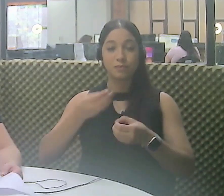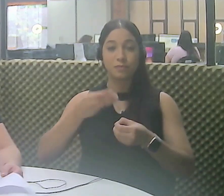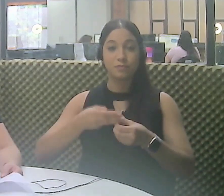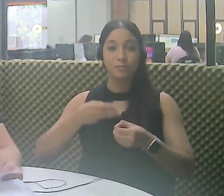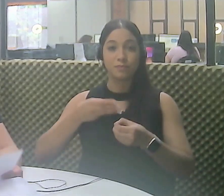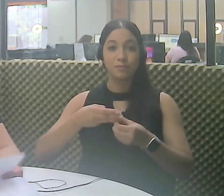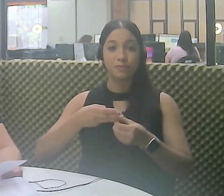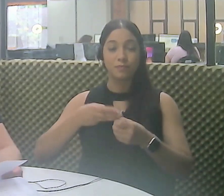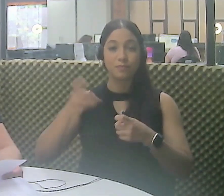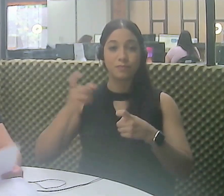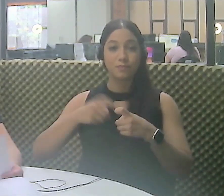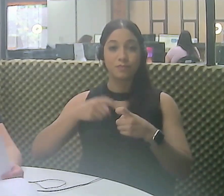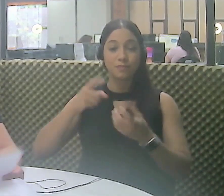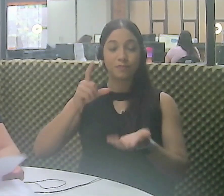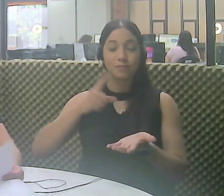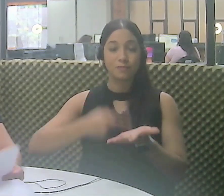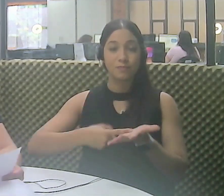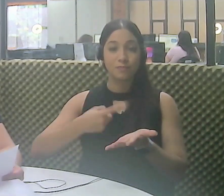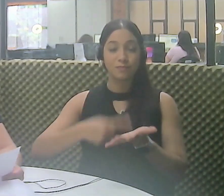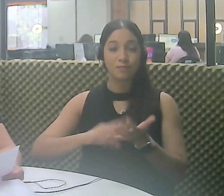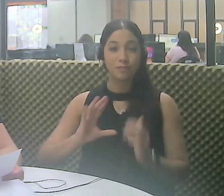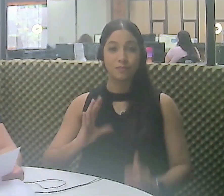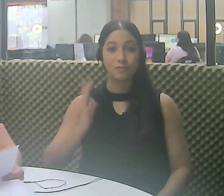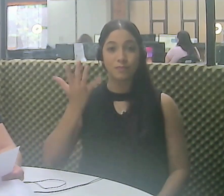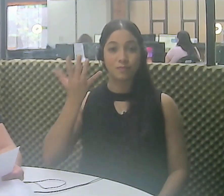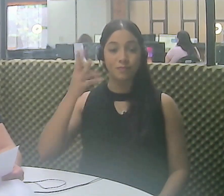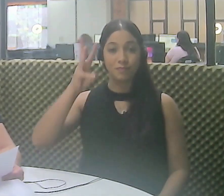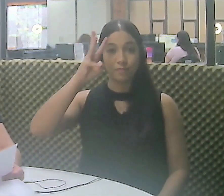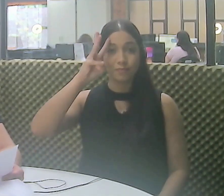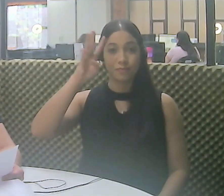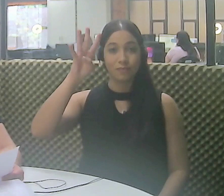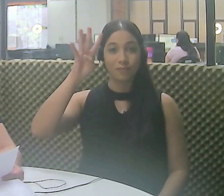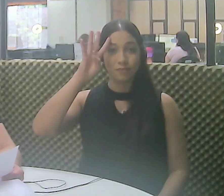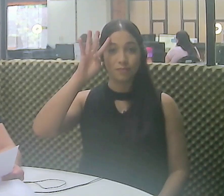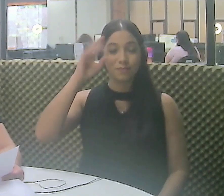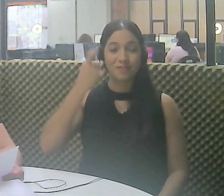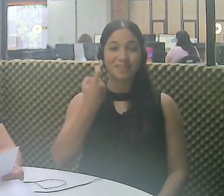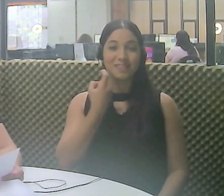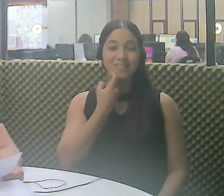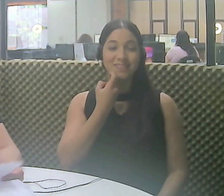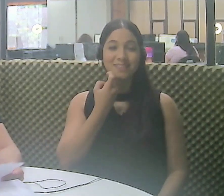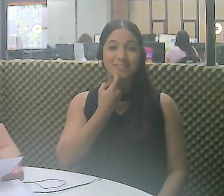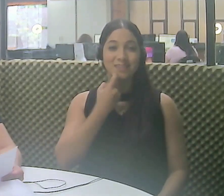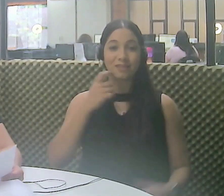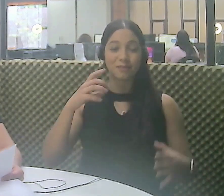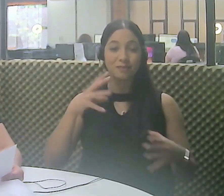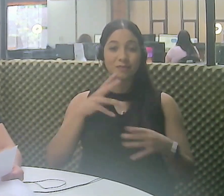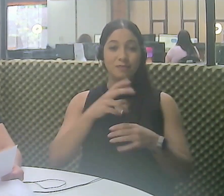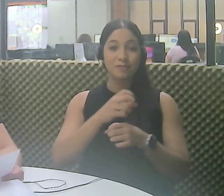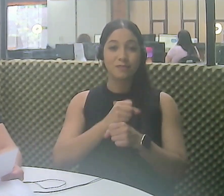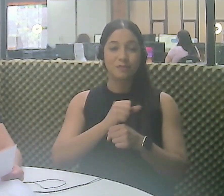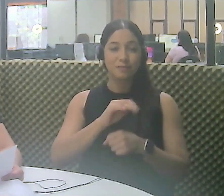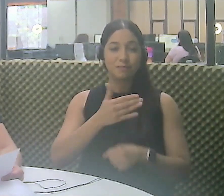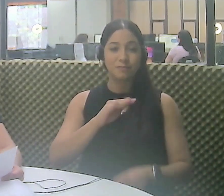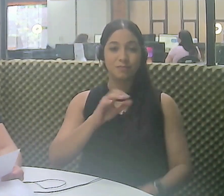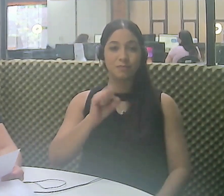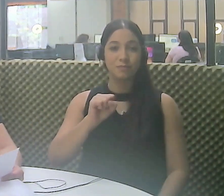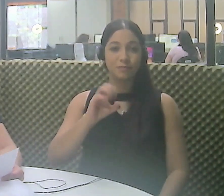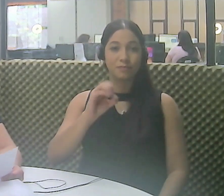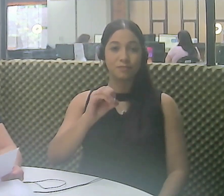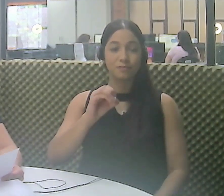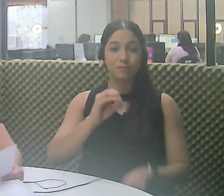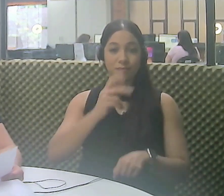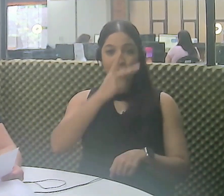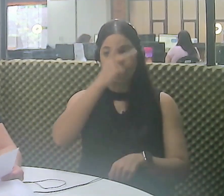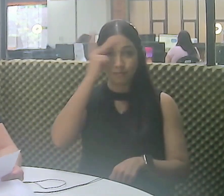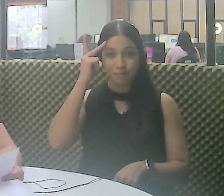As consultas agendadas acontecem às terças, quartas e sextas-feiras, totalizando uma média de 80